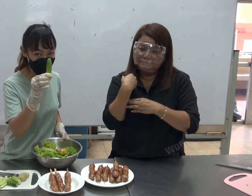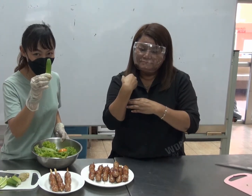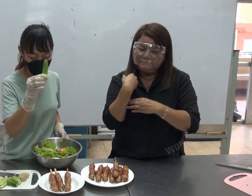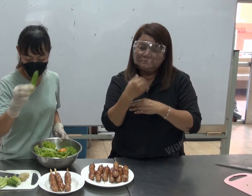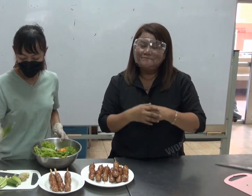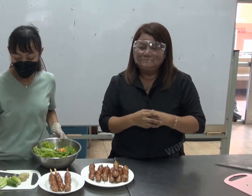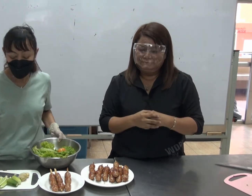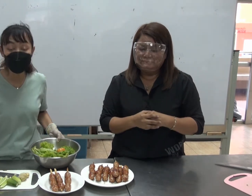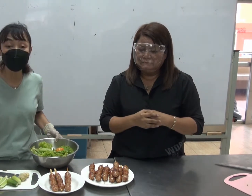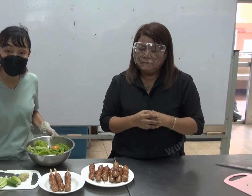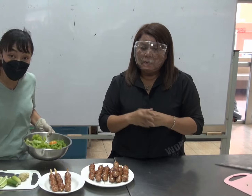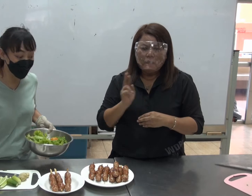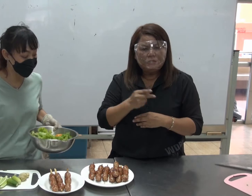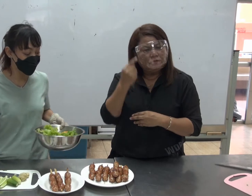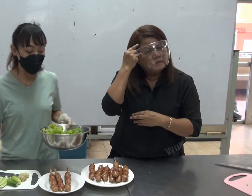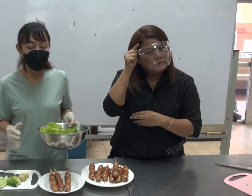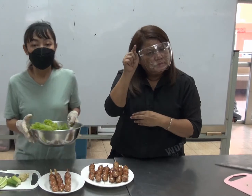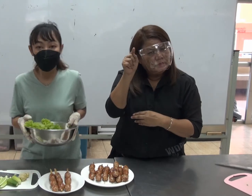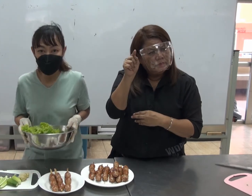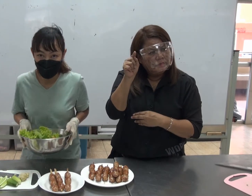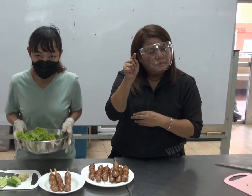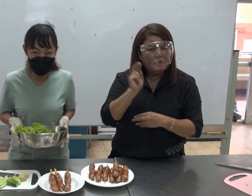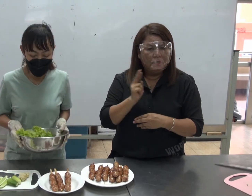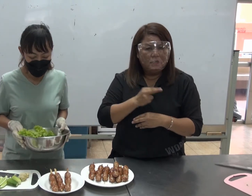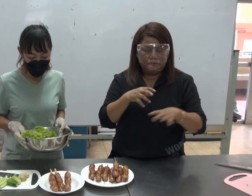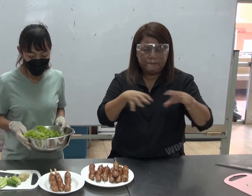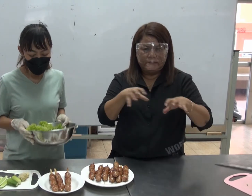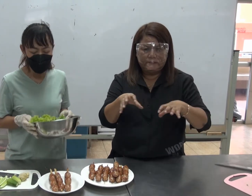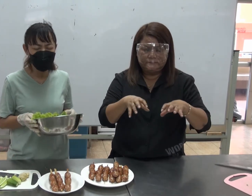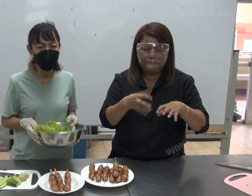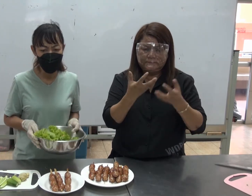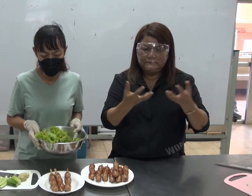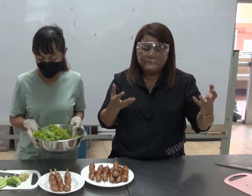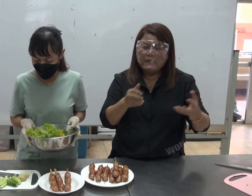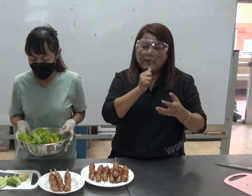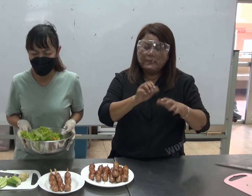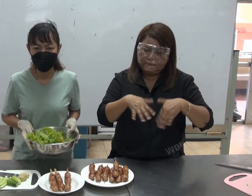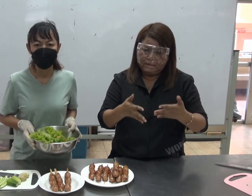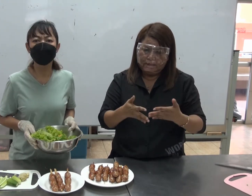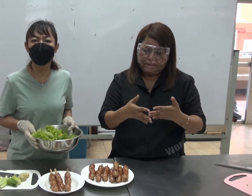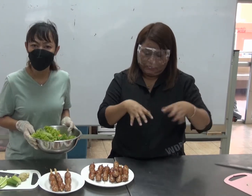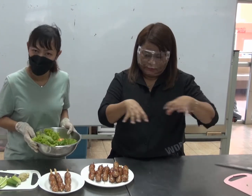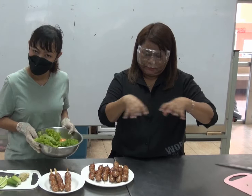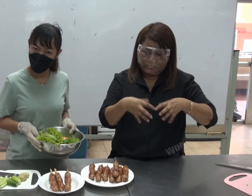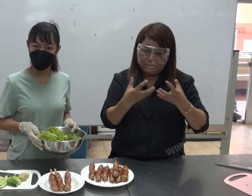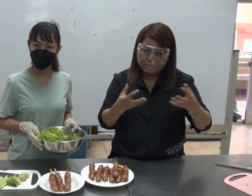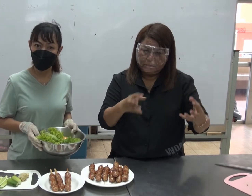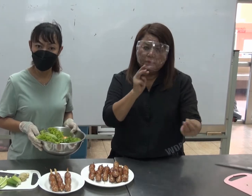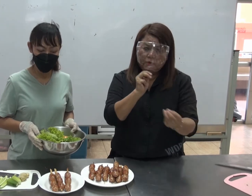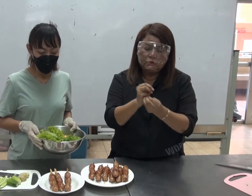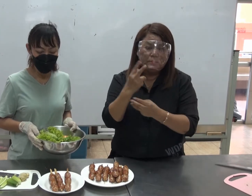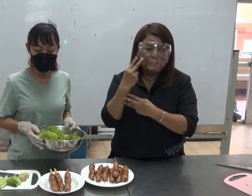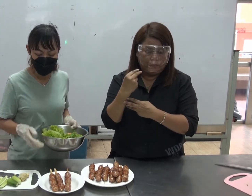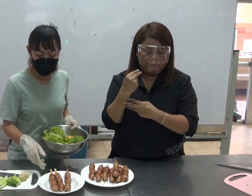แตงกวาเราต้องคำนึงถึงด้วยนะคะว่าเราจะจัดจานอาหารเนี่ยสิ่งที่เราเอามาใส่ในจานเนี่ยมันเหมาะสมไหมน